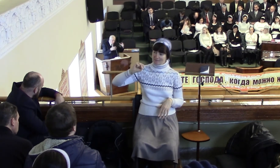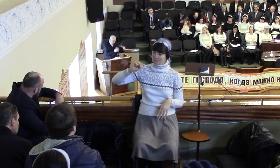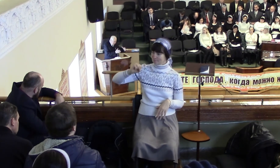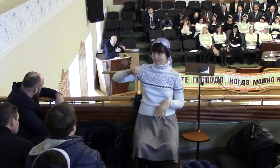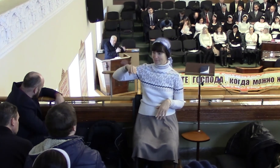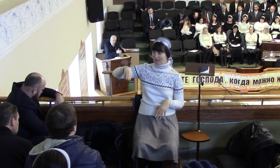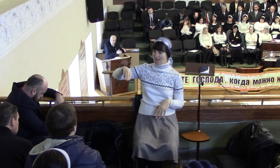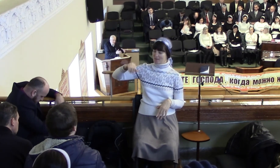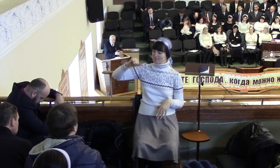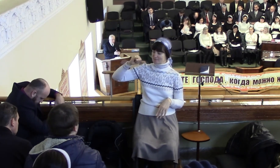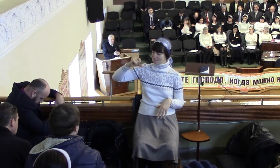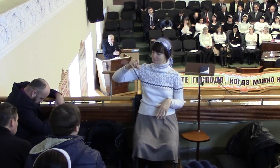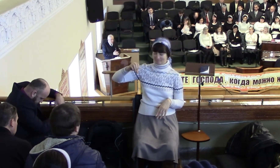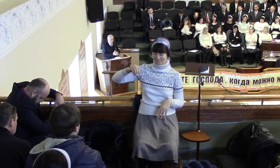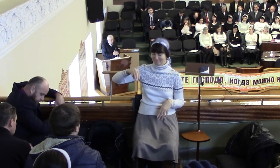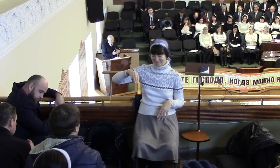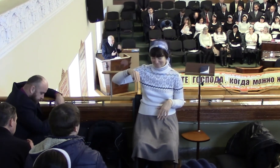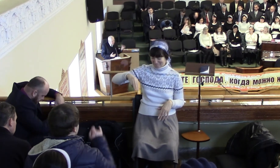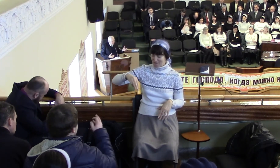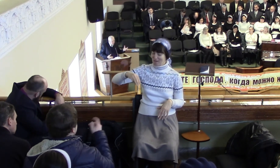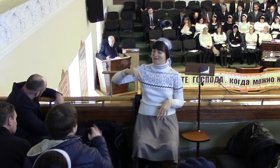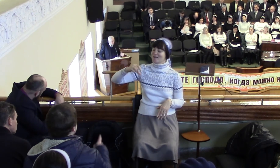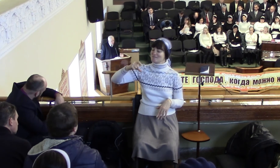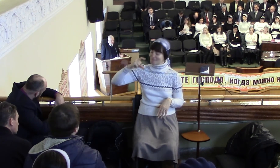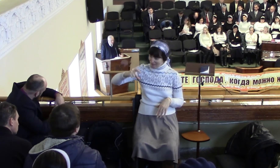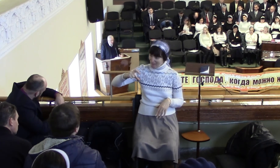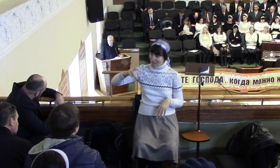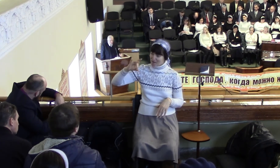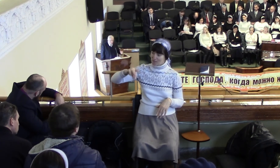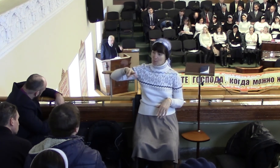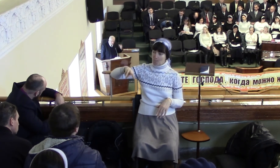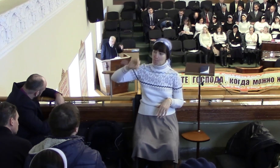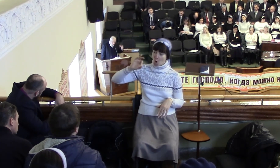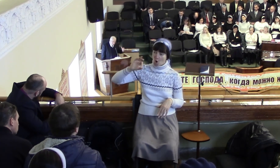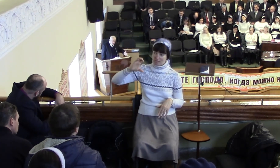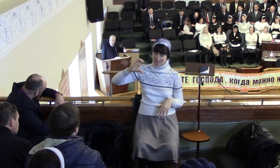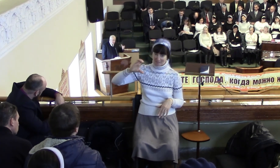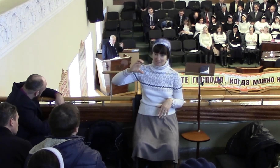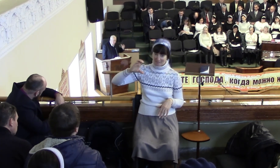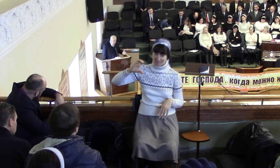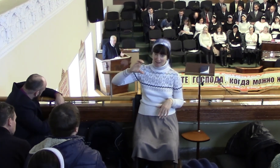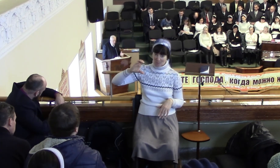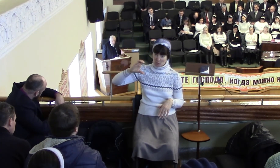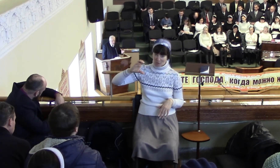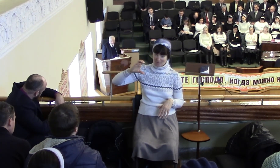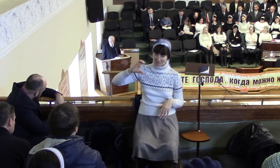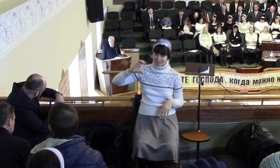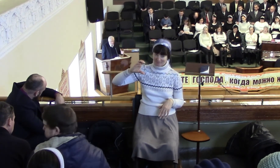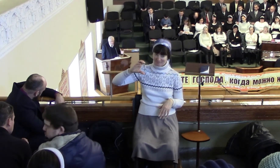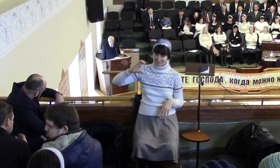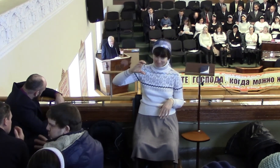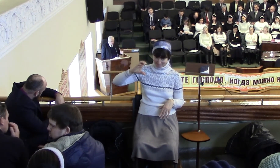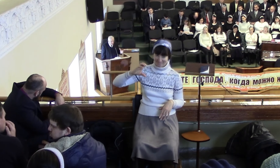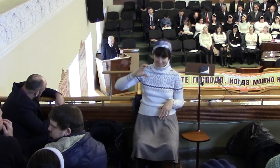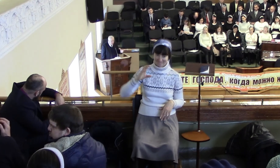Вы покупаете, сейчас дорогие термоса, потом же сделать его не просто с нержавейки, там, не со стекла, особенно с